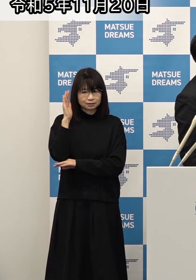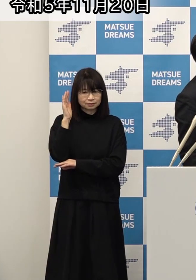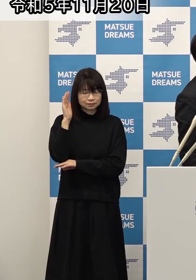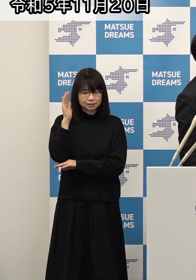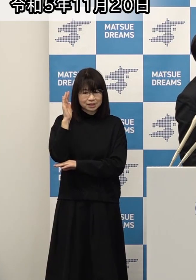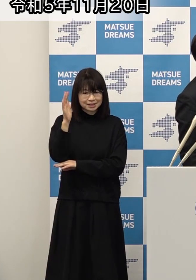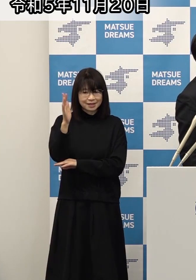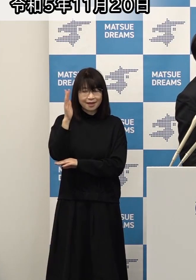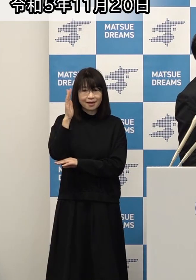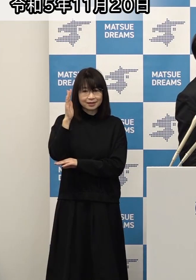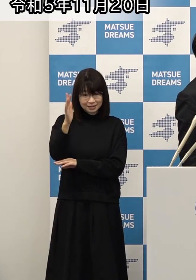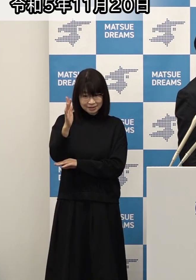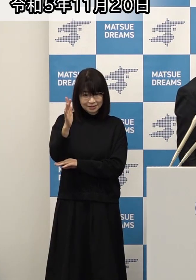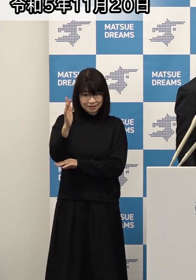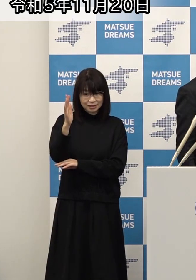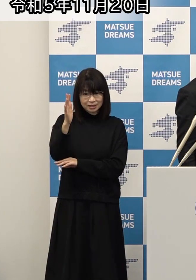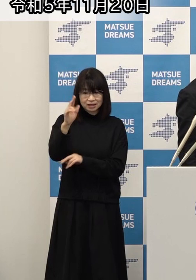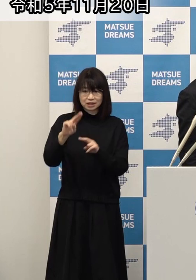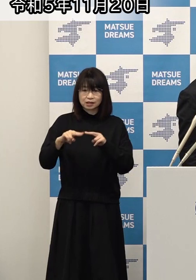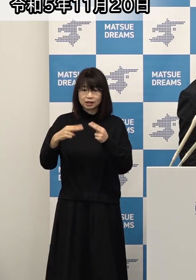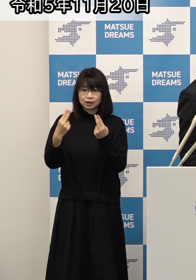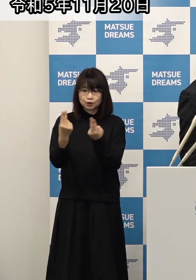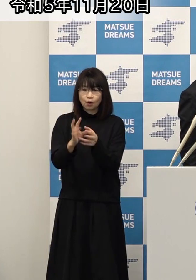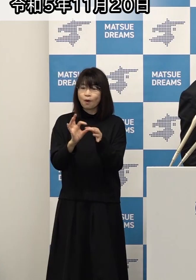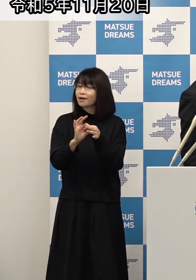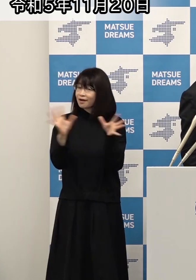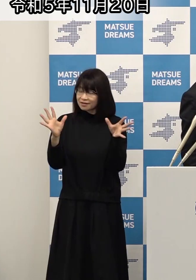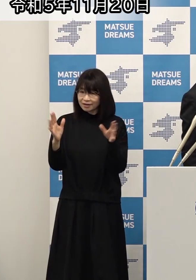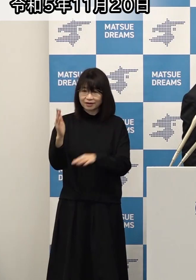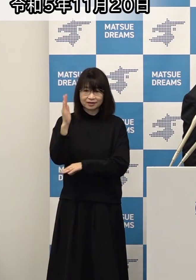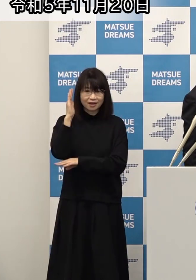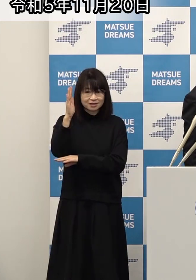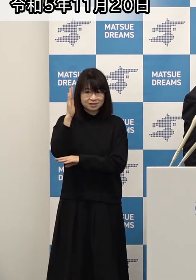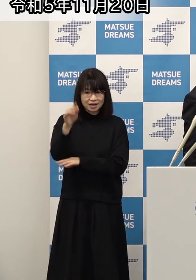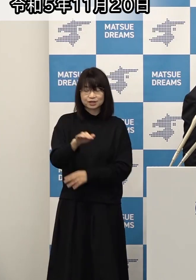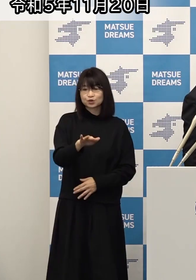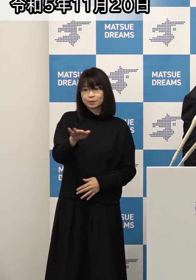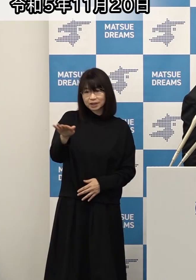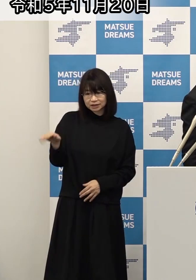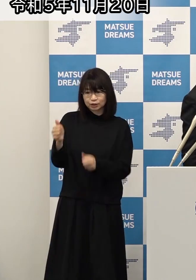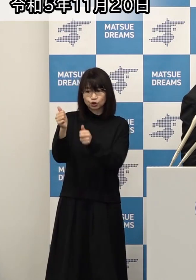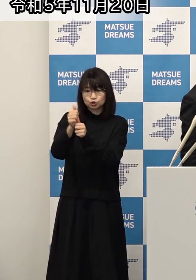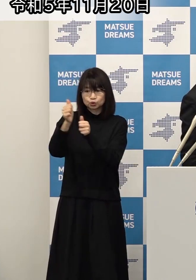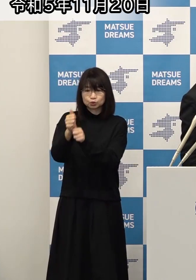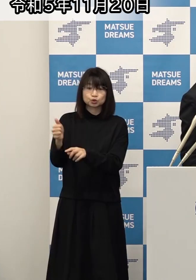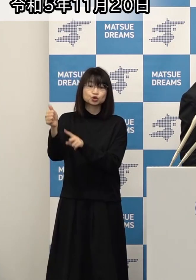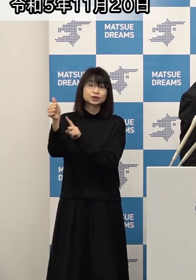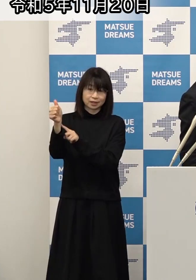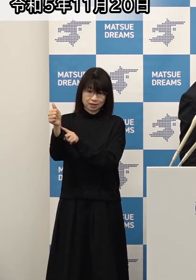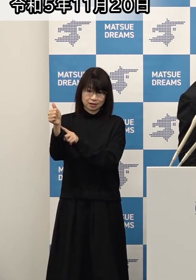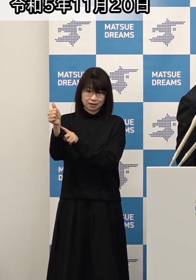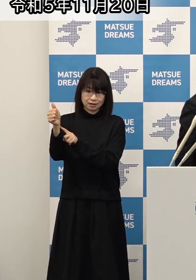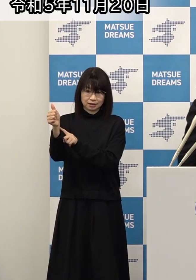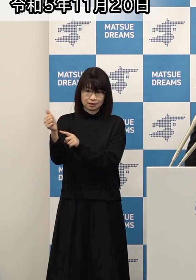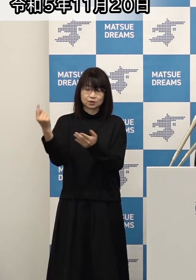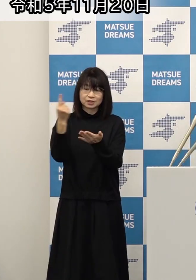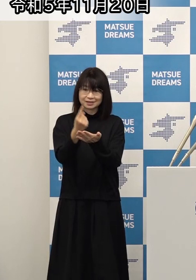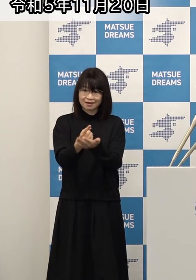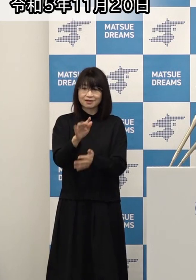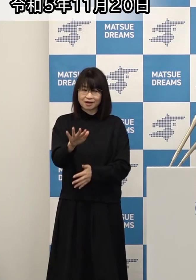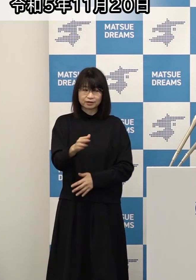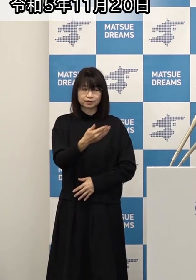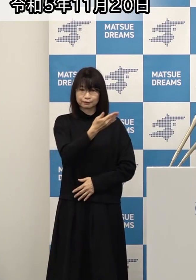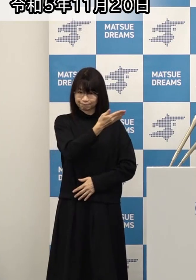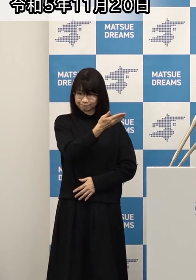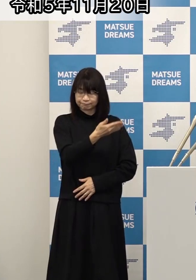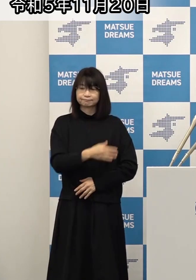派で政策を立案していく会議になりますが、そこの副主席の方に出てきていただきました。こちらの方でござい